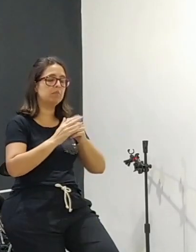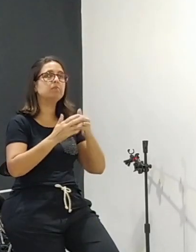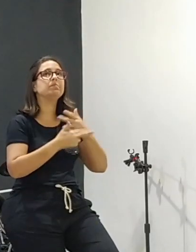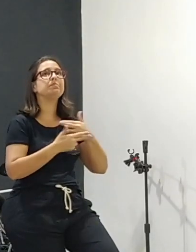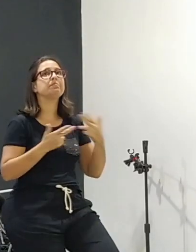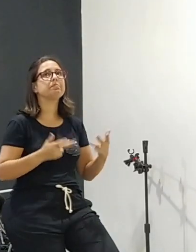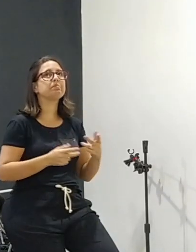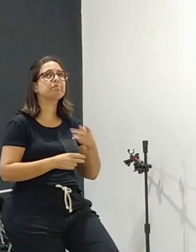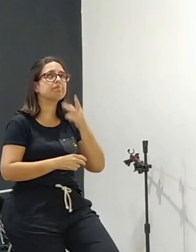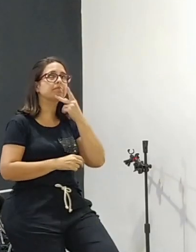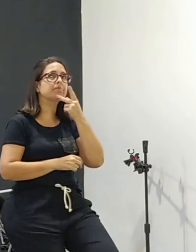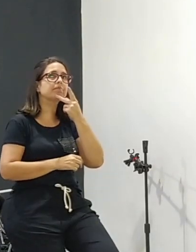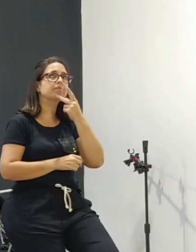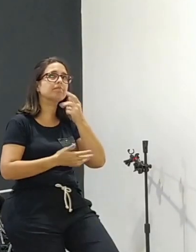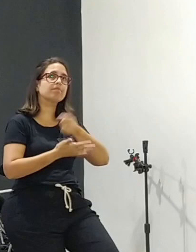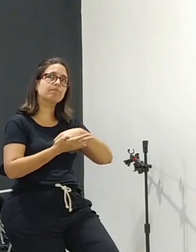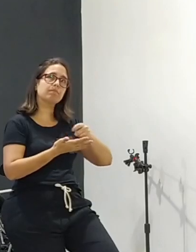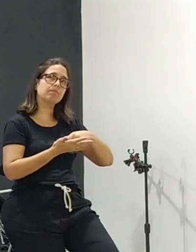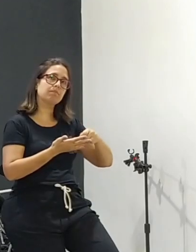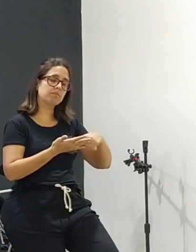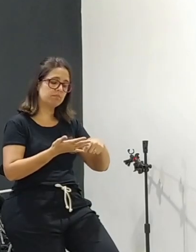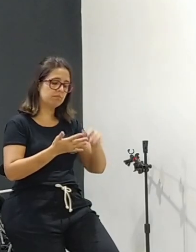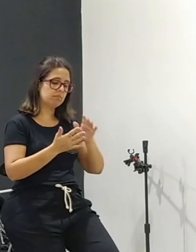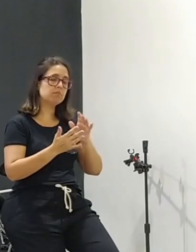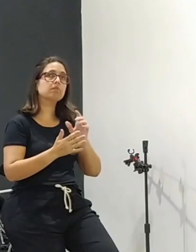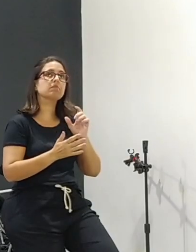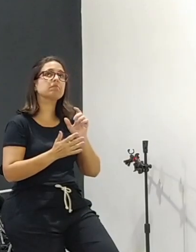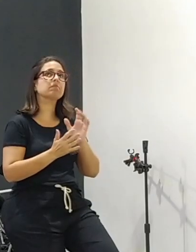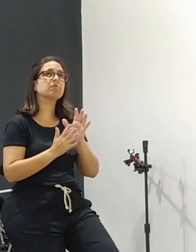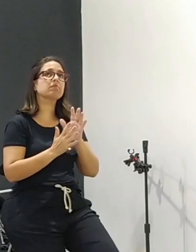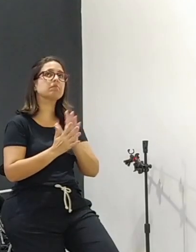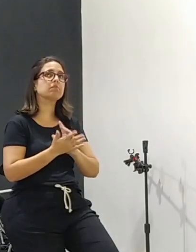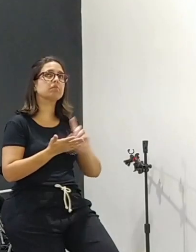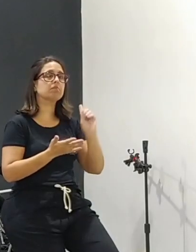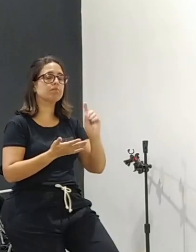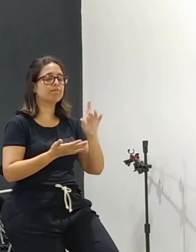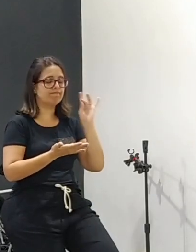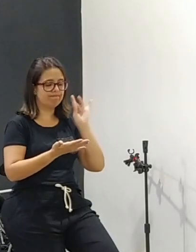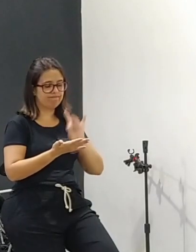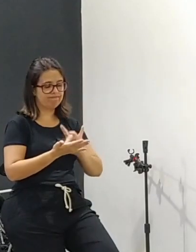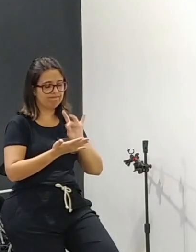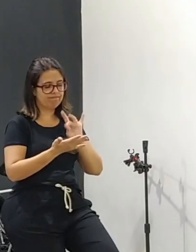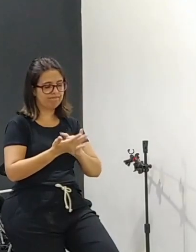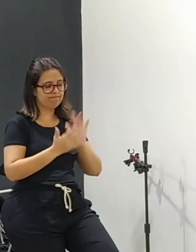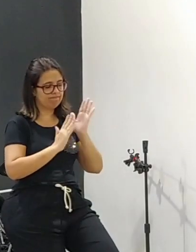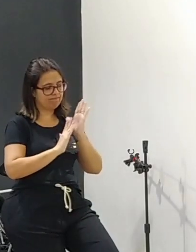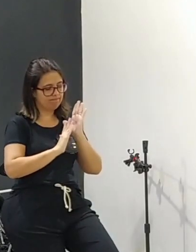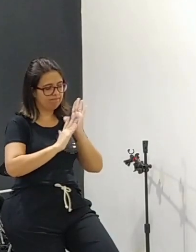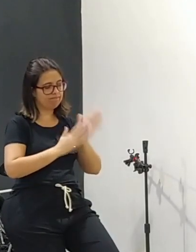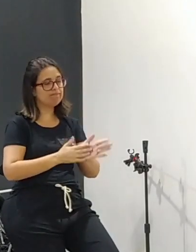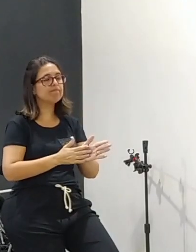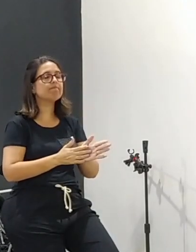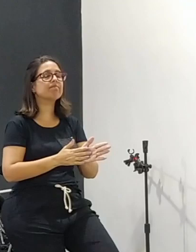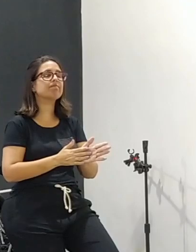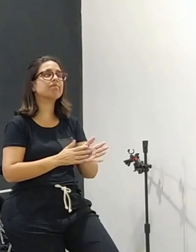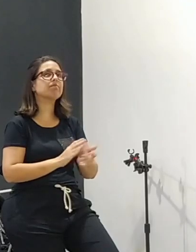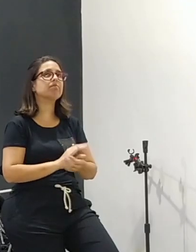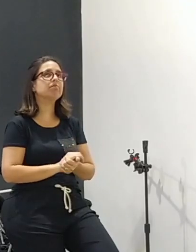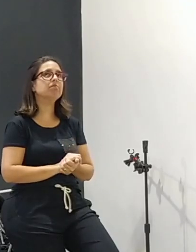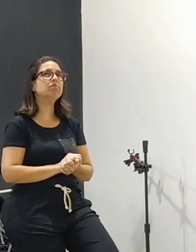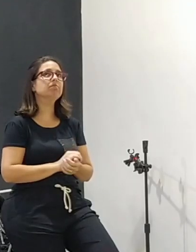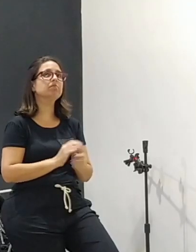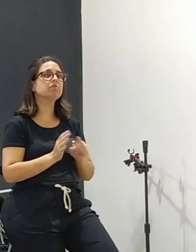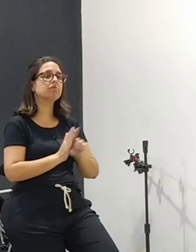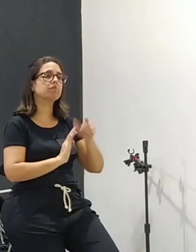coisas. E disse-me: escreve, porque estas palavras são fiéis e verdadeiras.